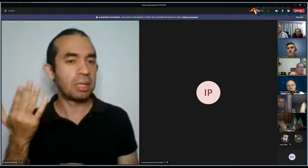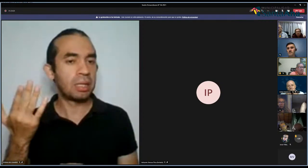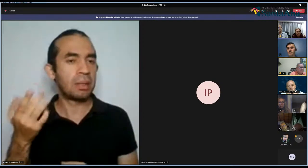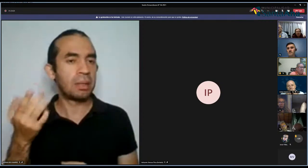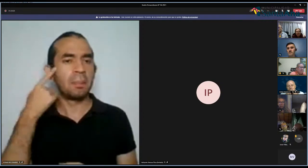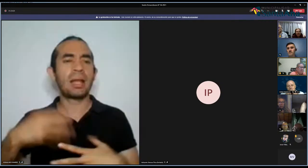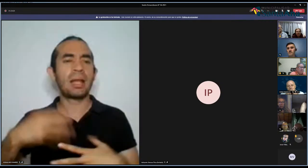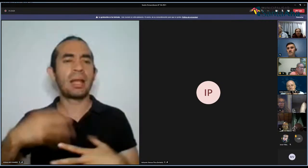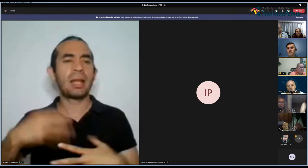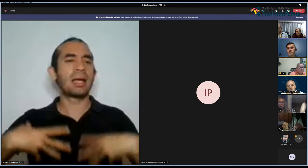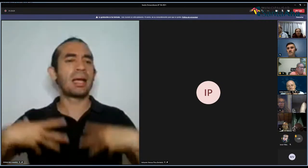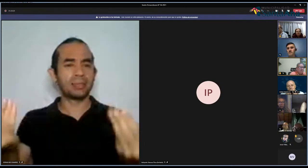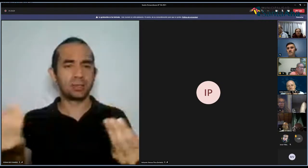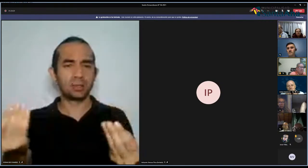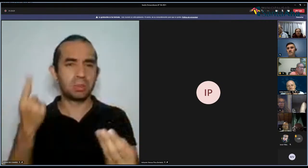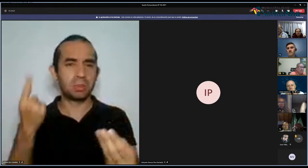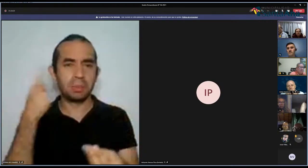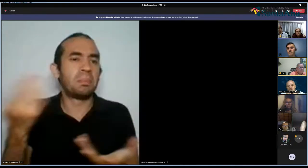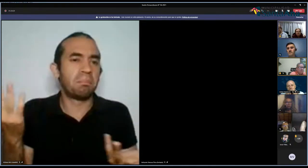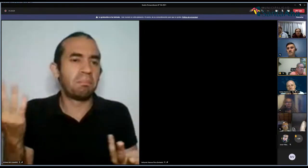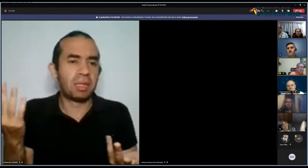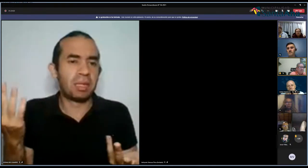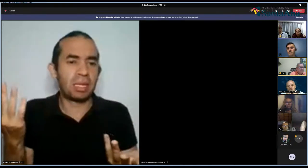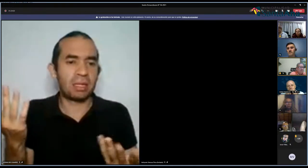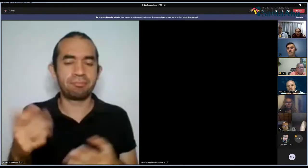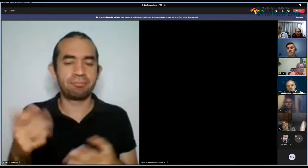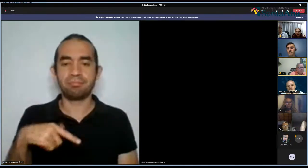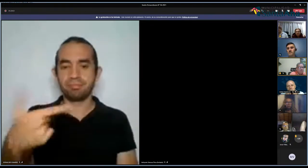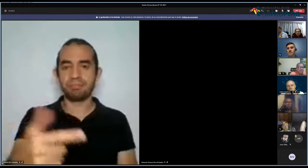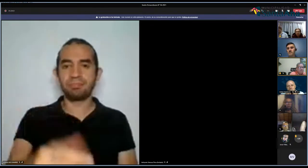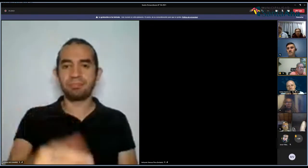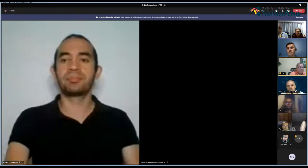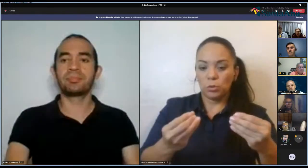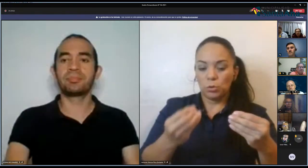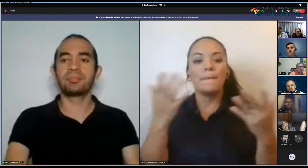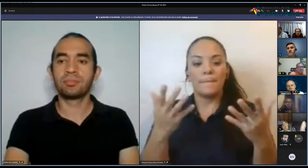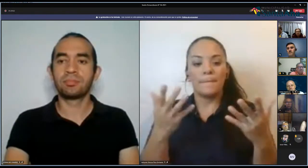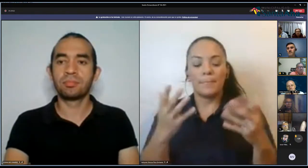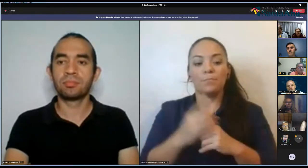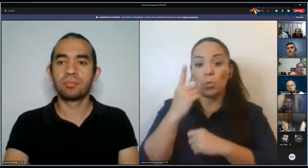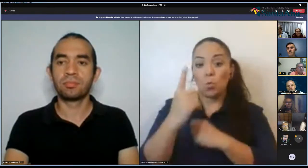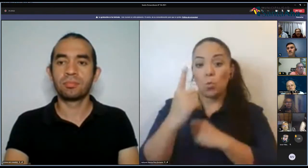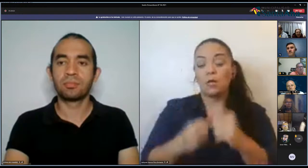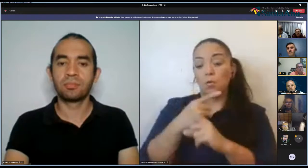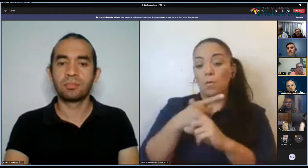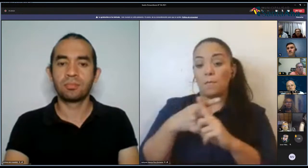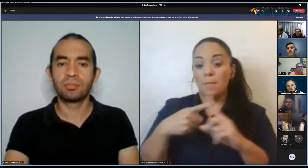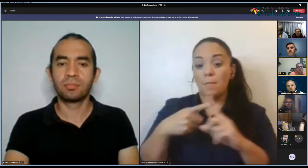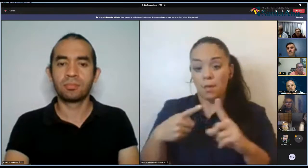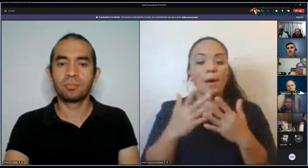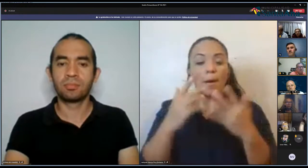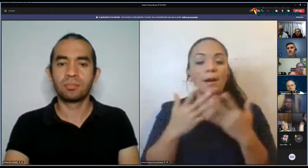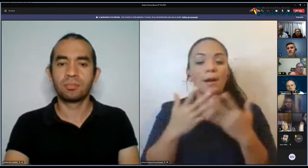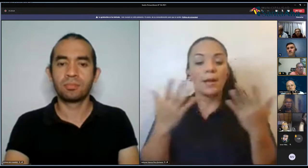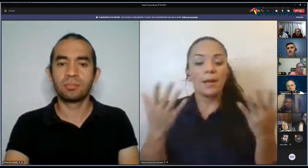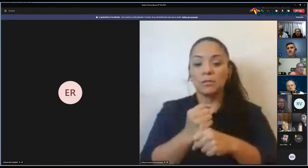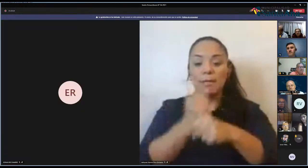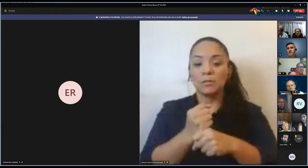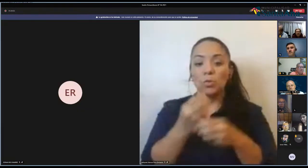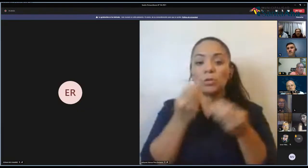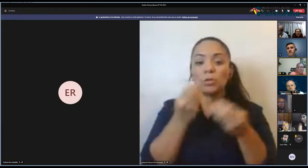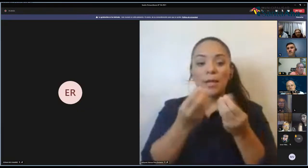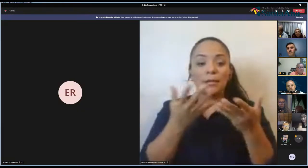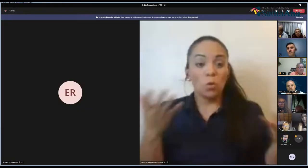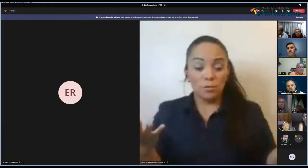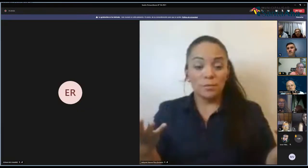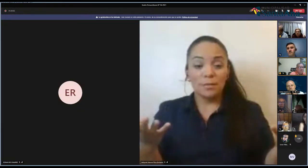para que éste se rompió la calle por año y medio para que se hizo tanta cosa si él